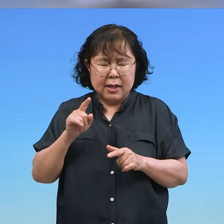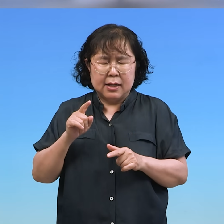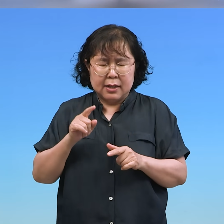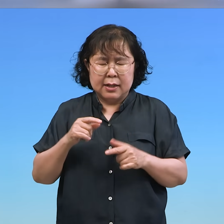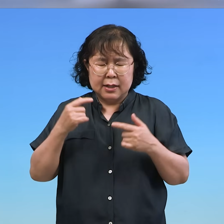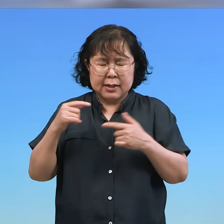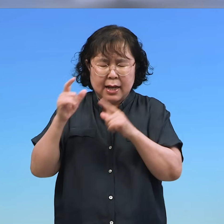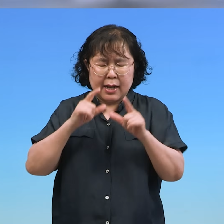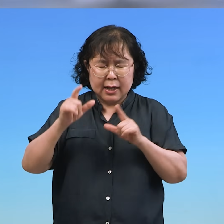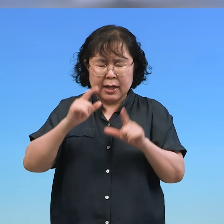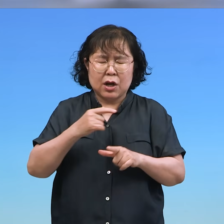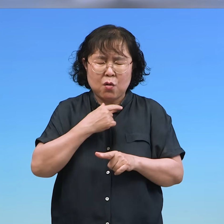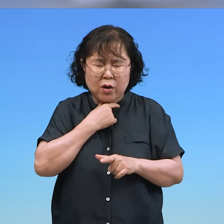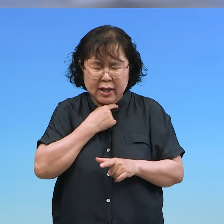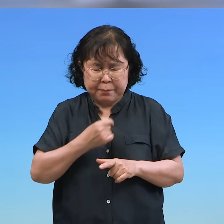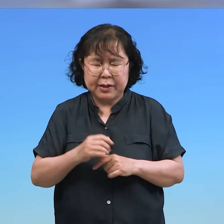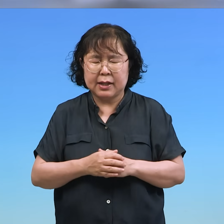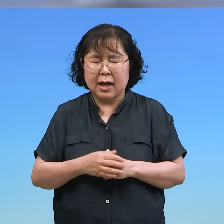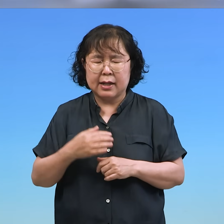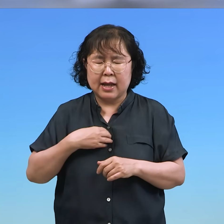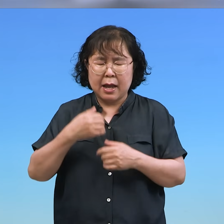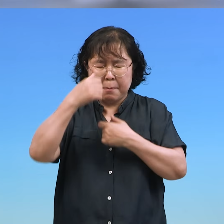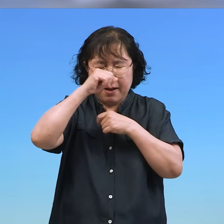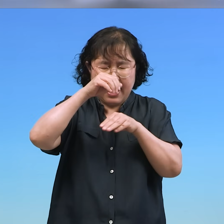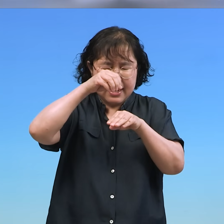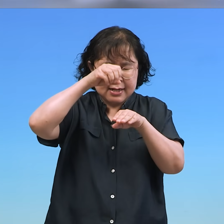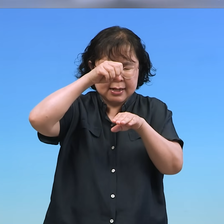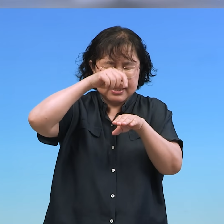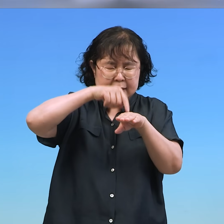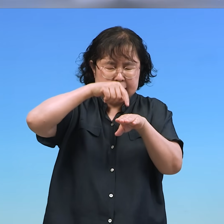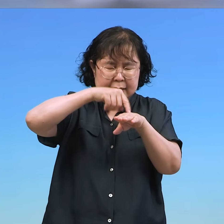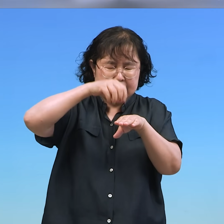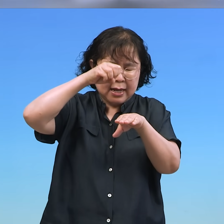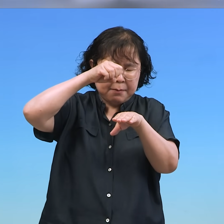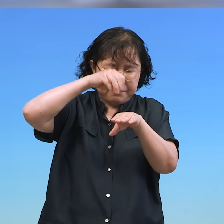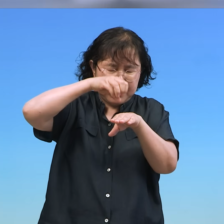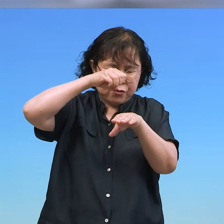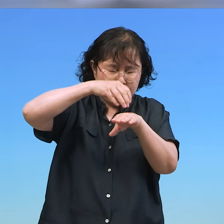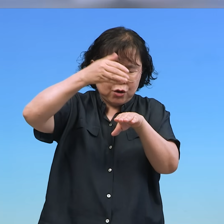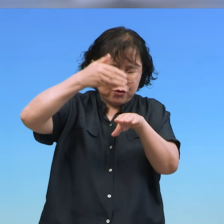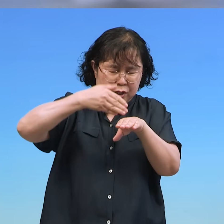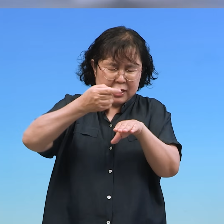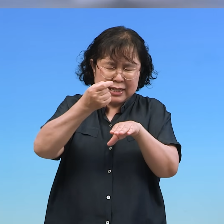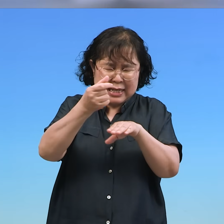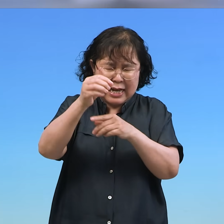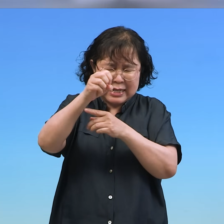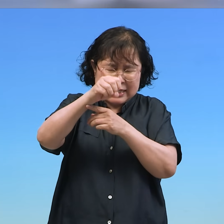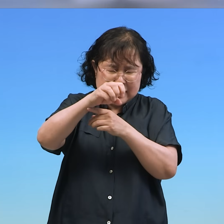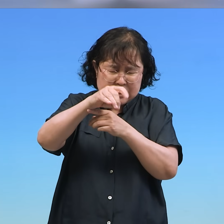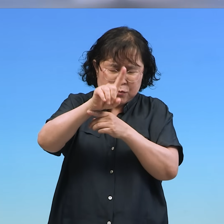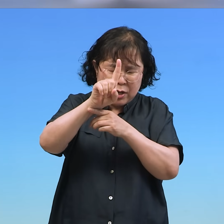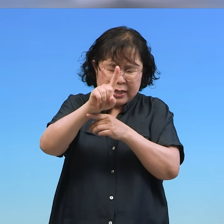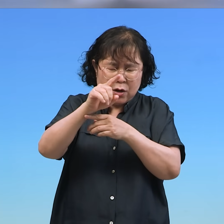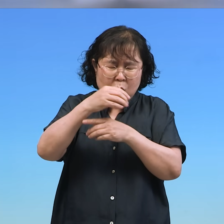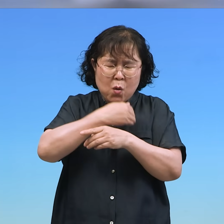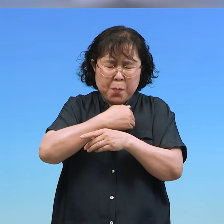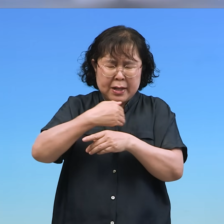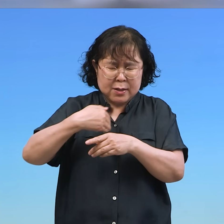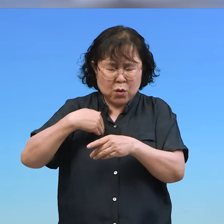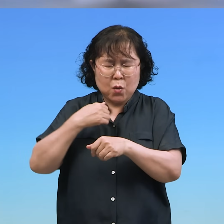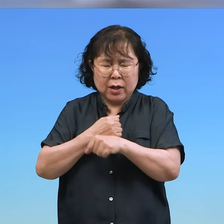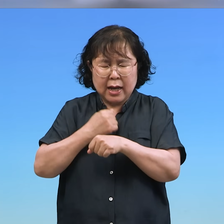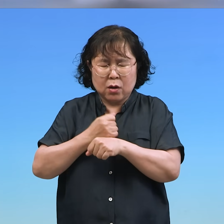살되 아버지, 내 발등에 빛을 주시는 그 작은 등불 하나로 만족하며